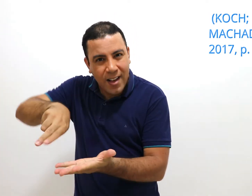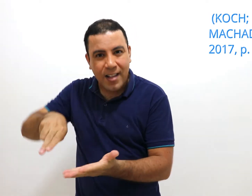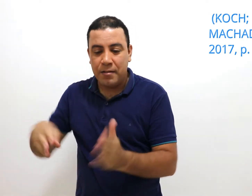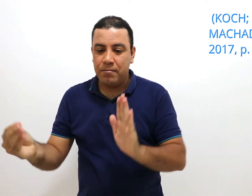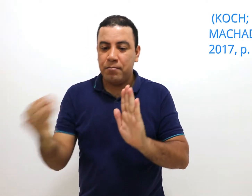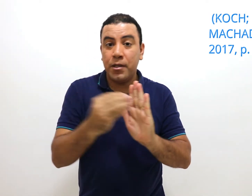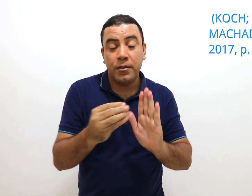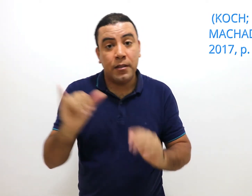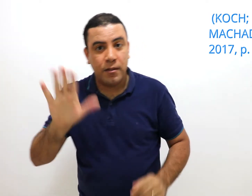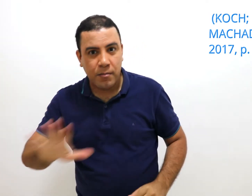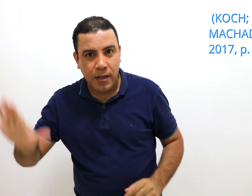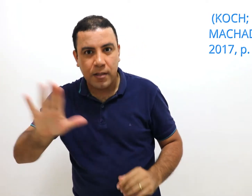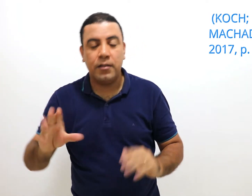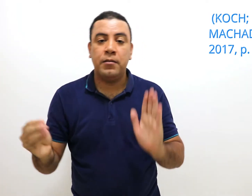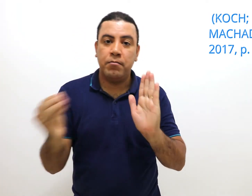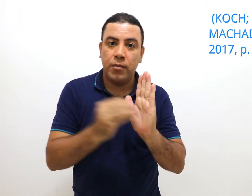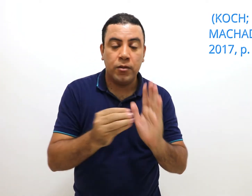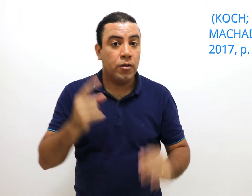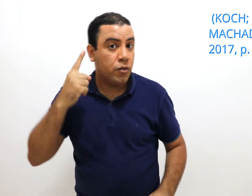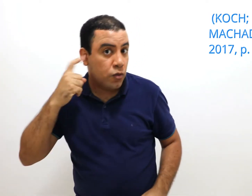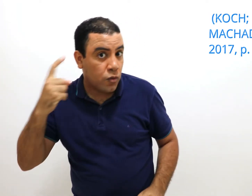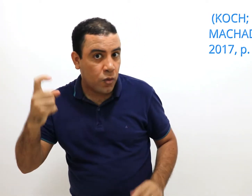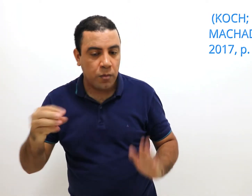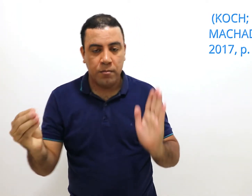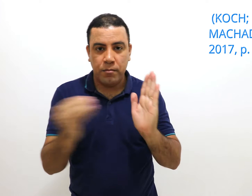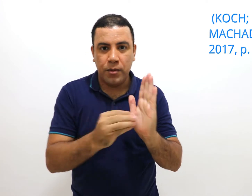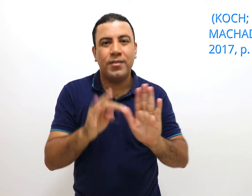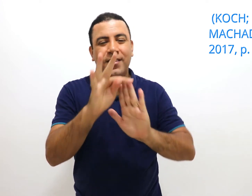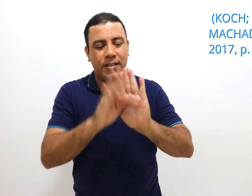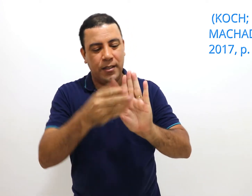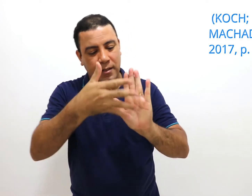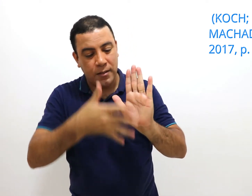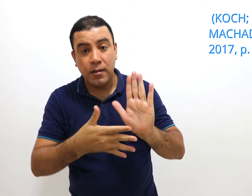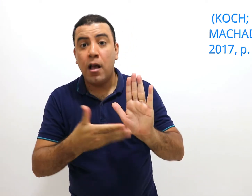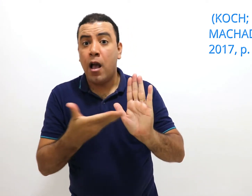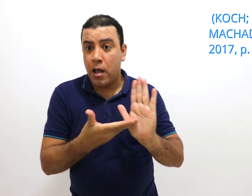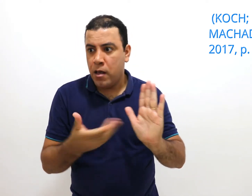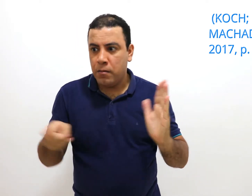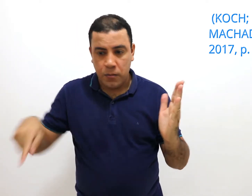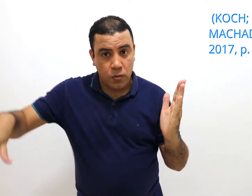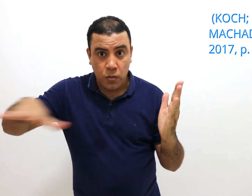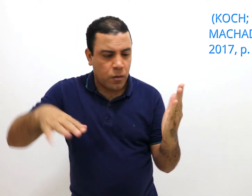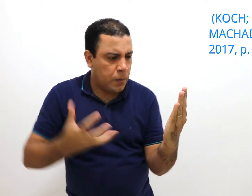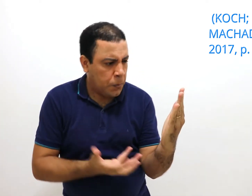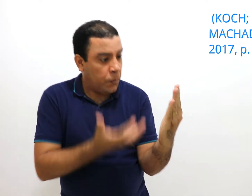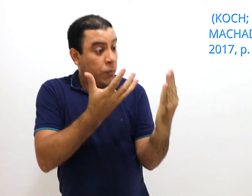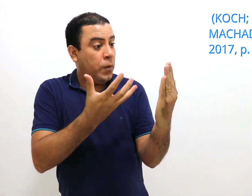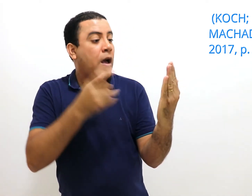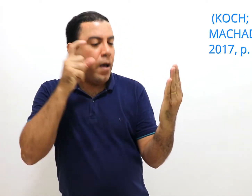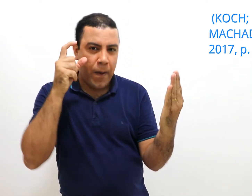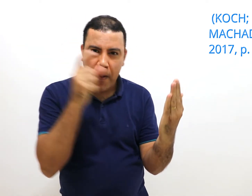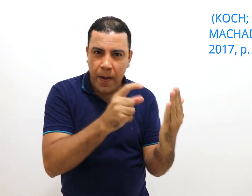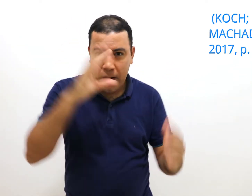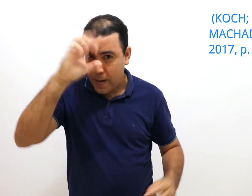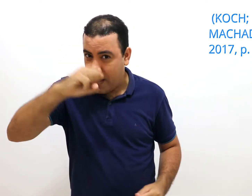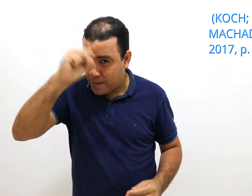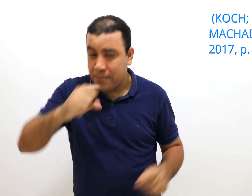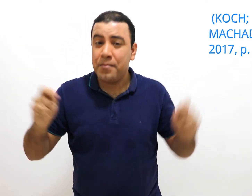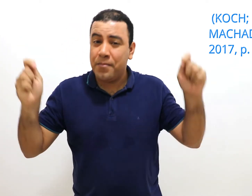diferentes mídias ao associar imagem, som, texto, como forma de enriquecer o